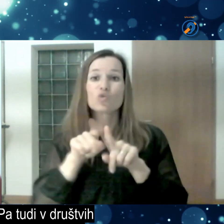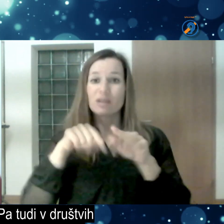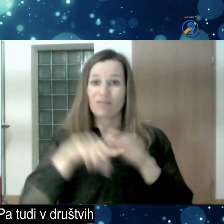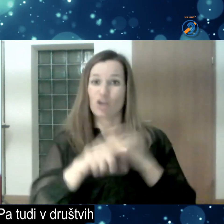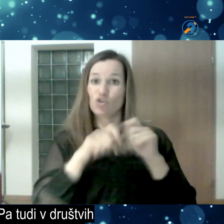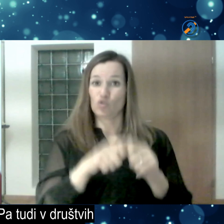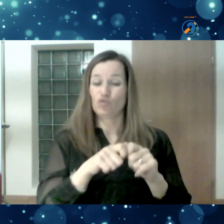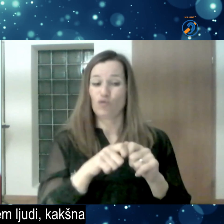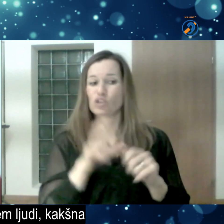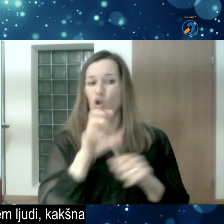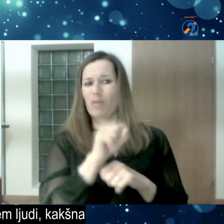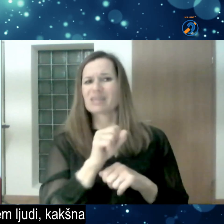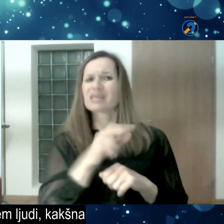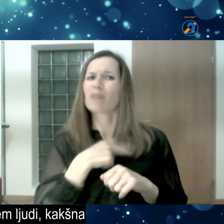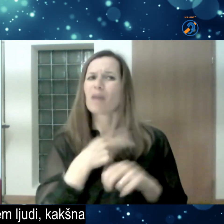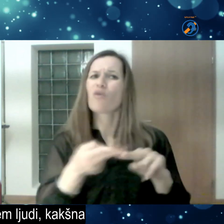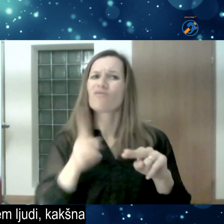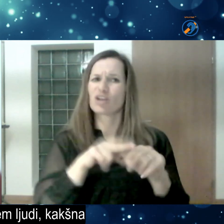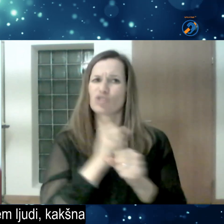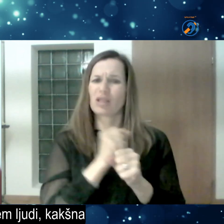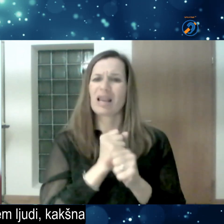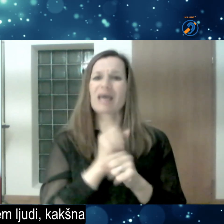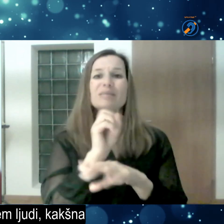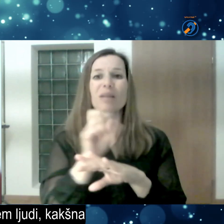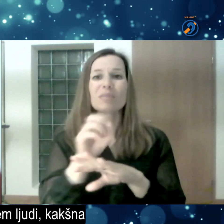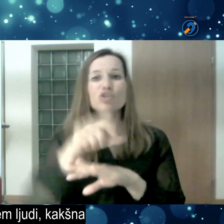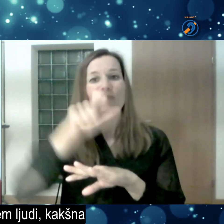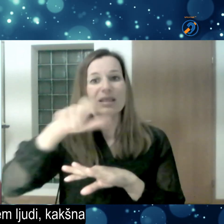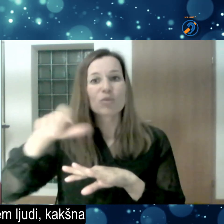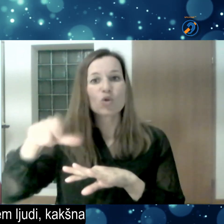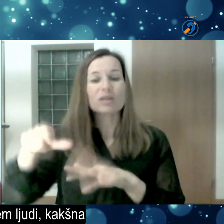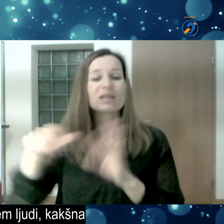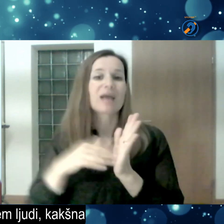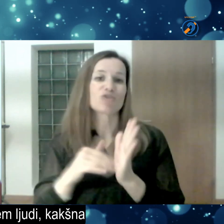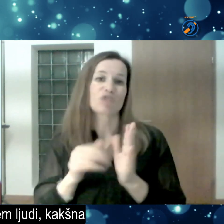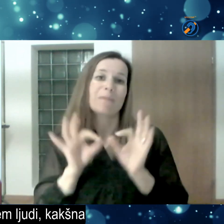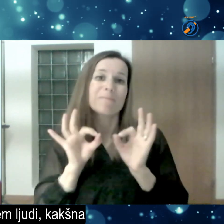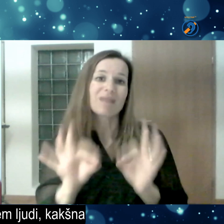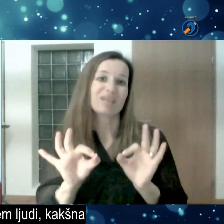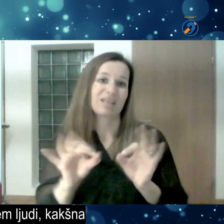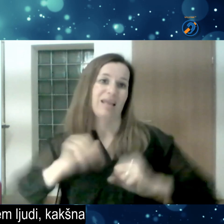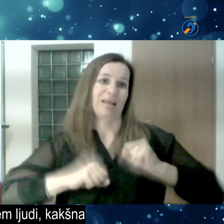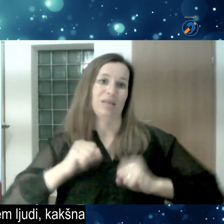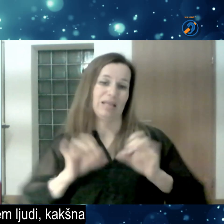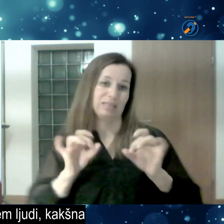potem tudi več dela z prepričevanjem ljudi, kakšna je pravilna rehabilitacijska pot.